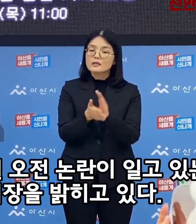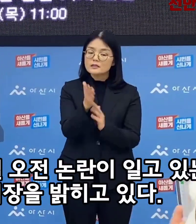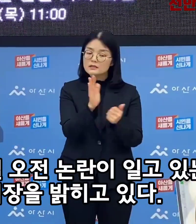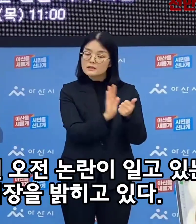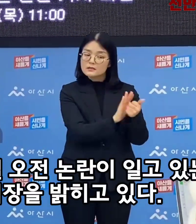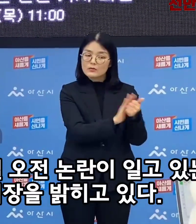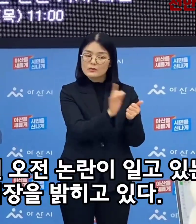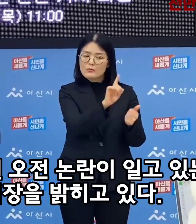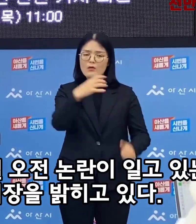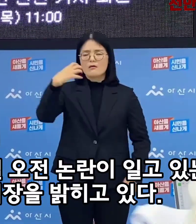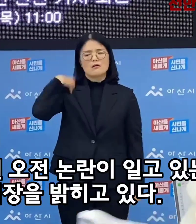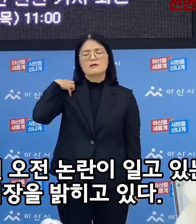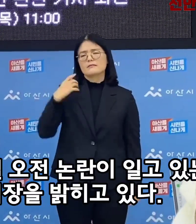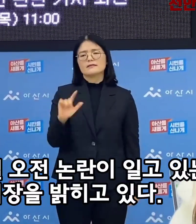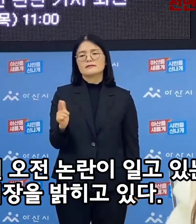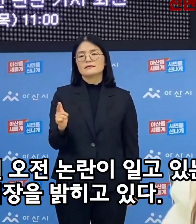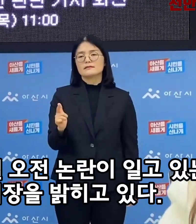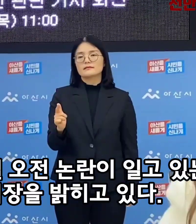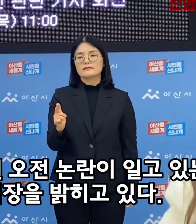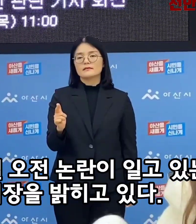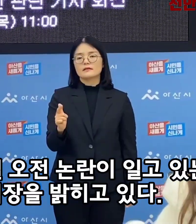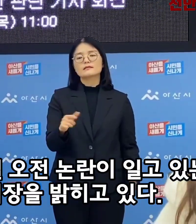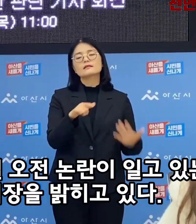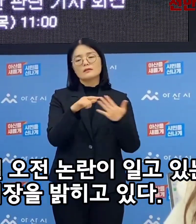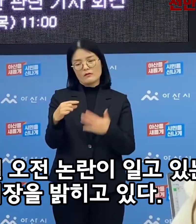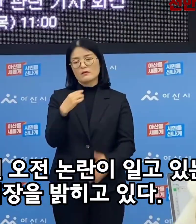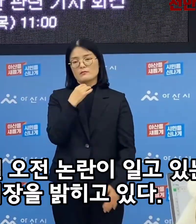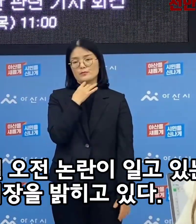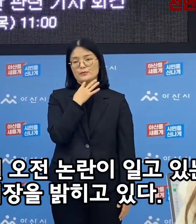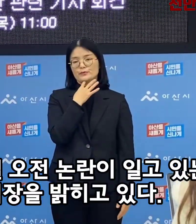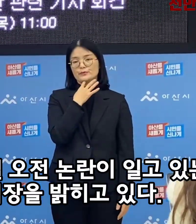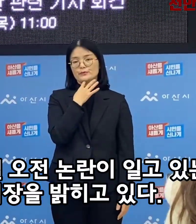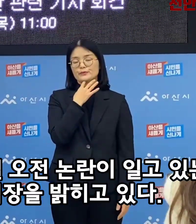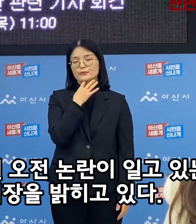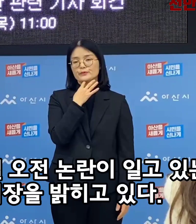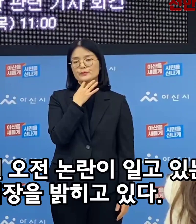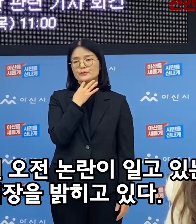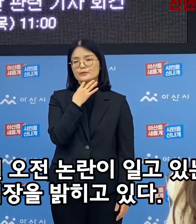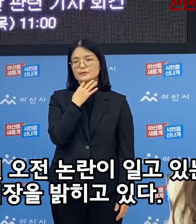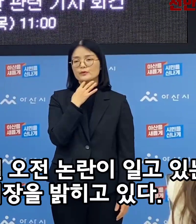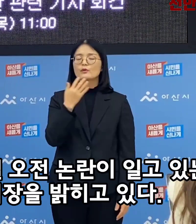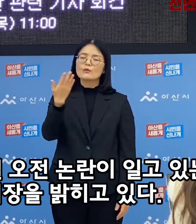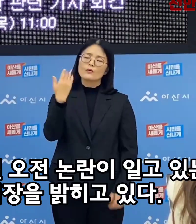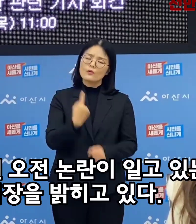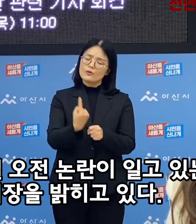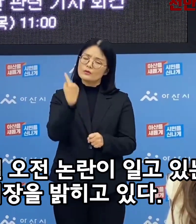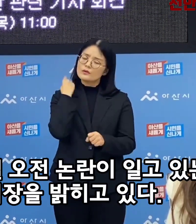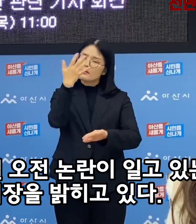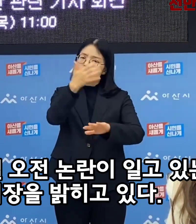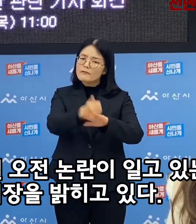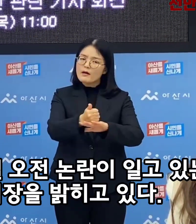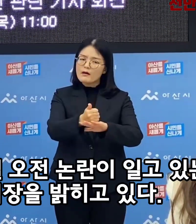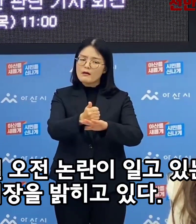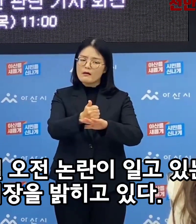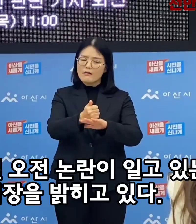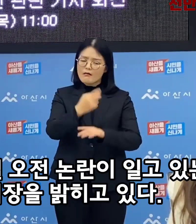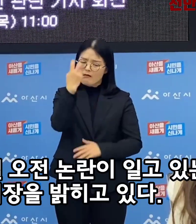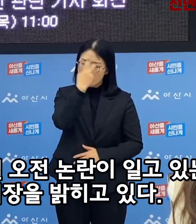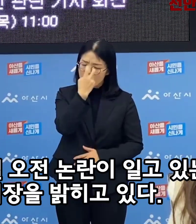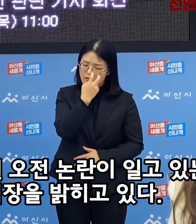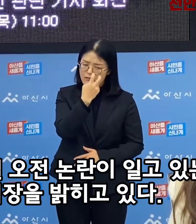지원은 의무가 아닙니다. 선택입니다. 그리고 지난해 말 교육지원사업 검토